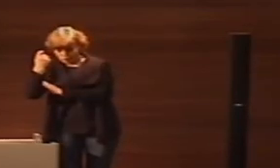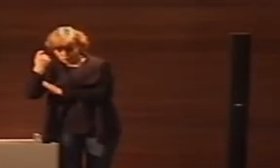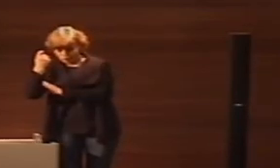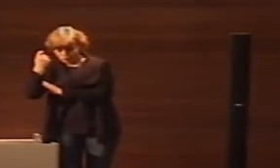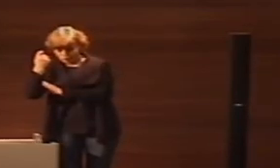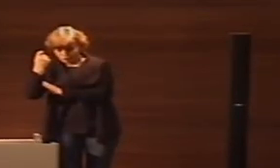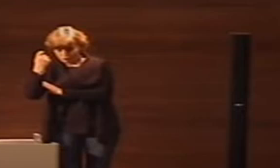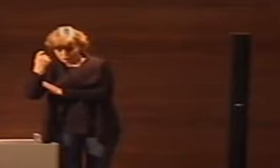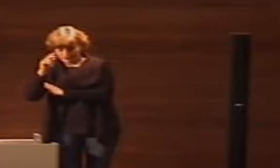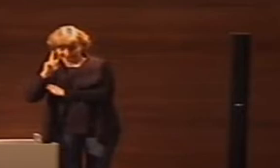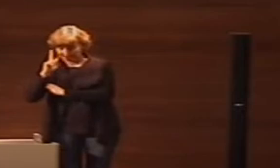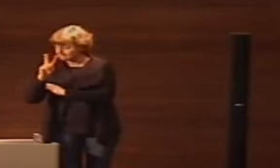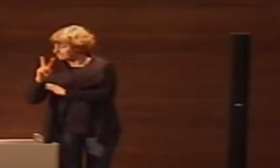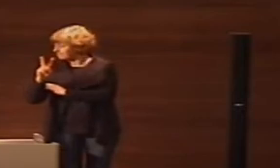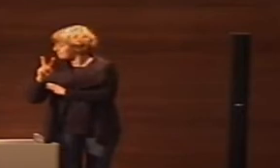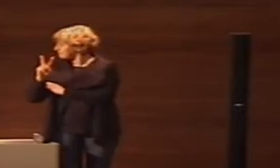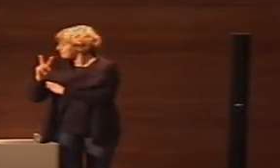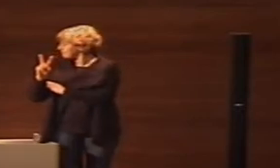del vertido, ¿no? A ver.